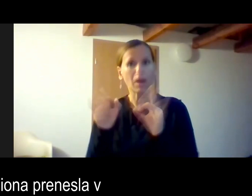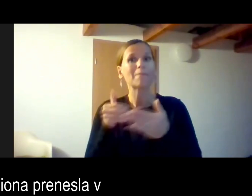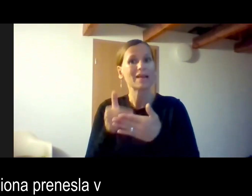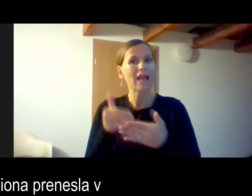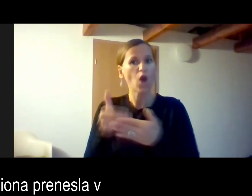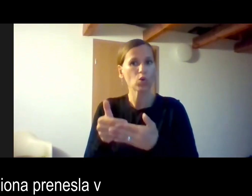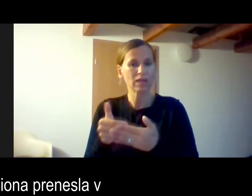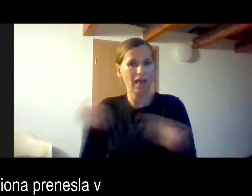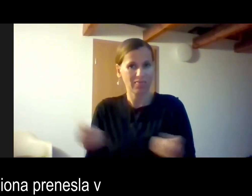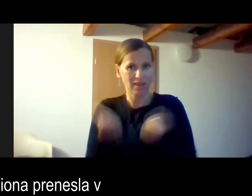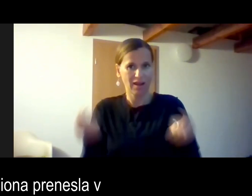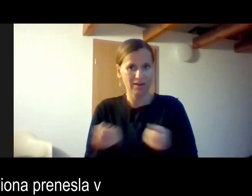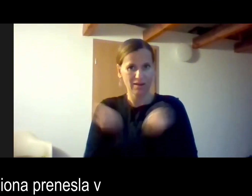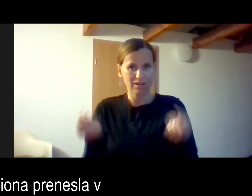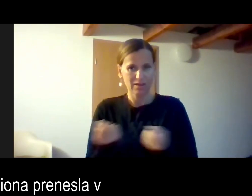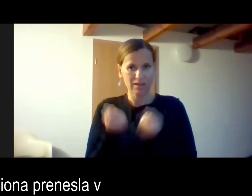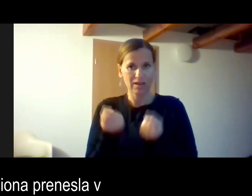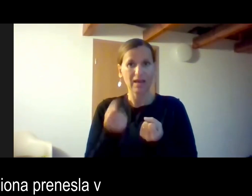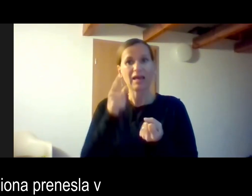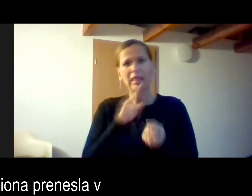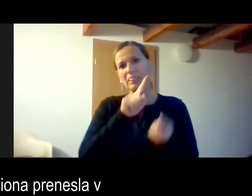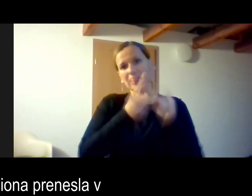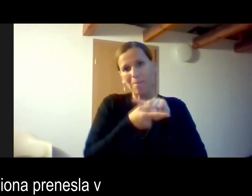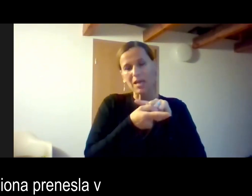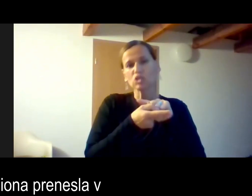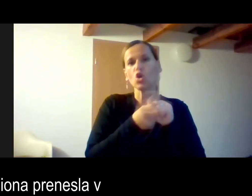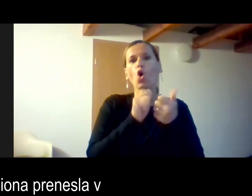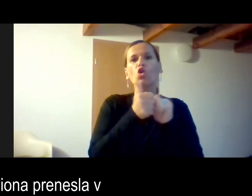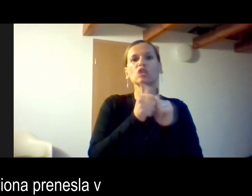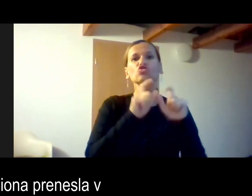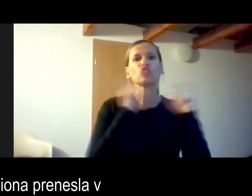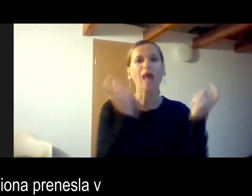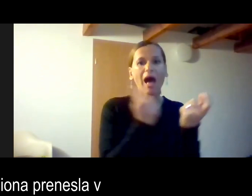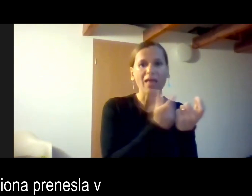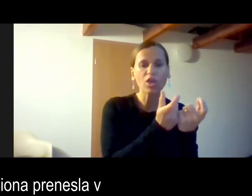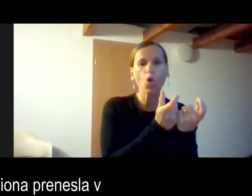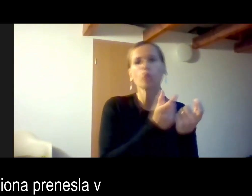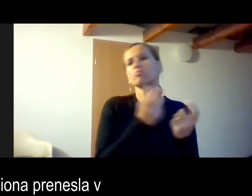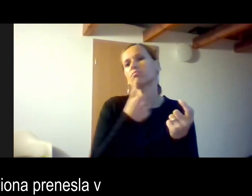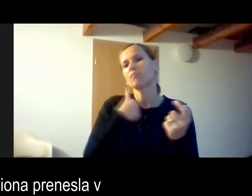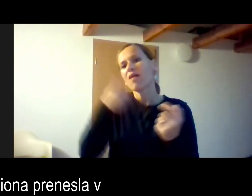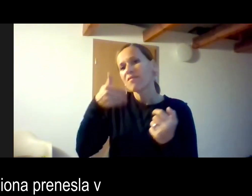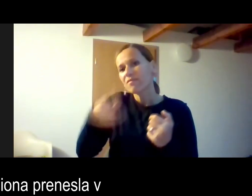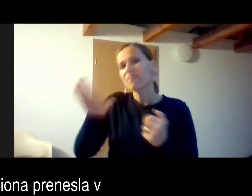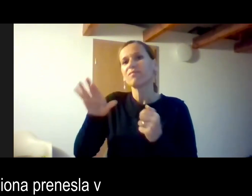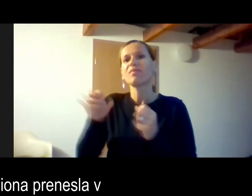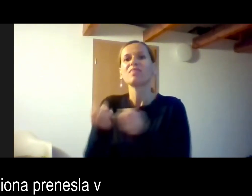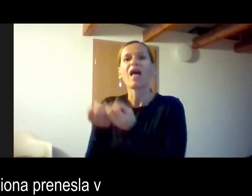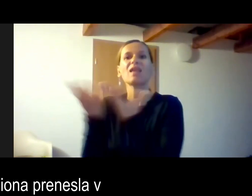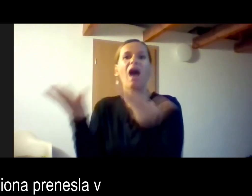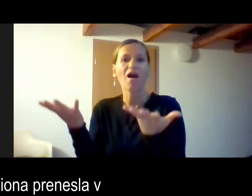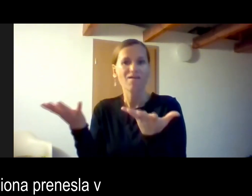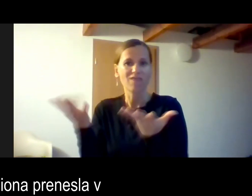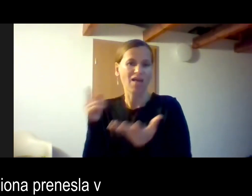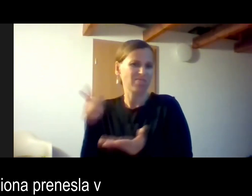in, jih namesto na stadionu prenesla nekam v naravo, kjer ni bilo veliko